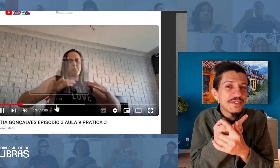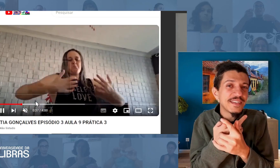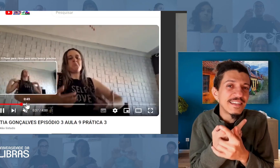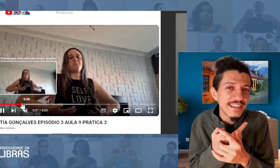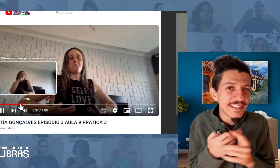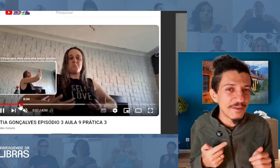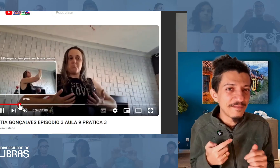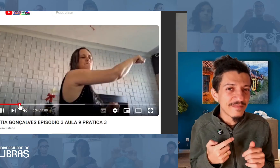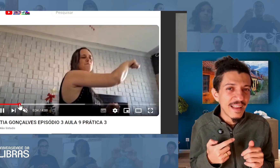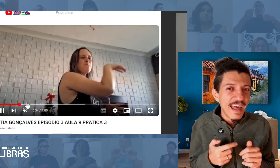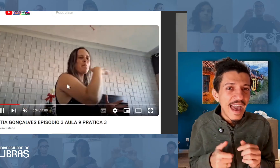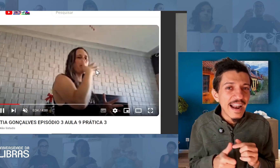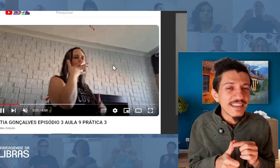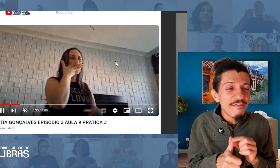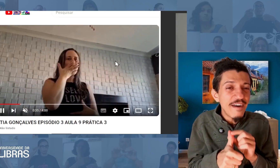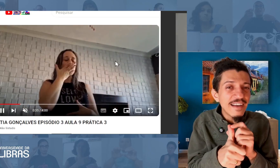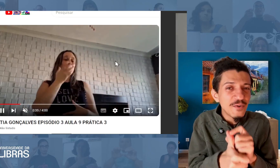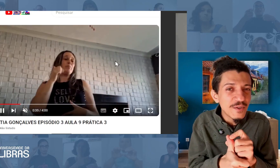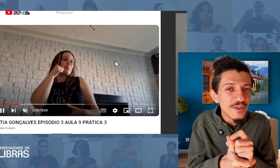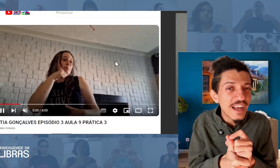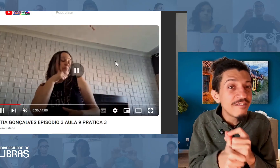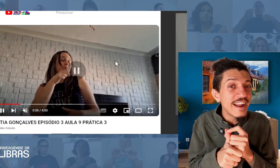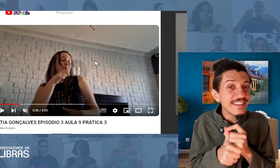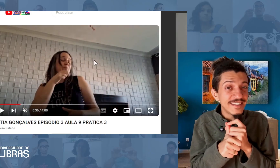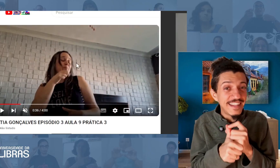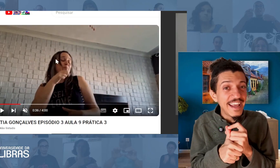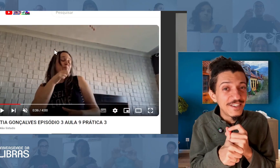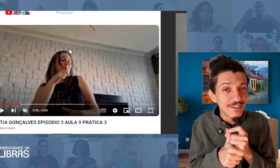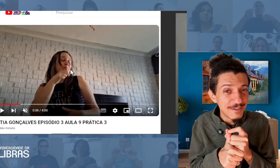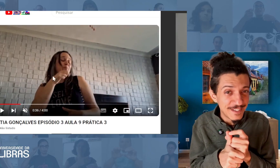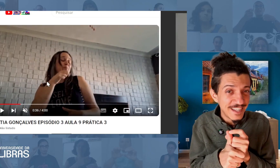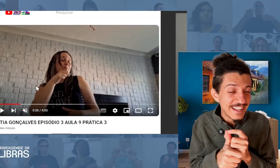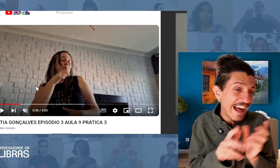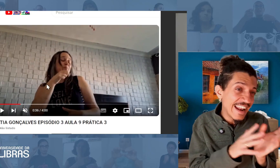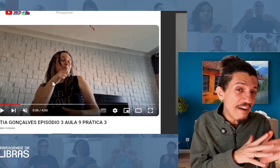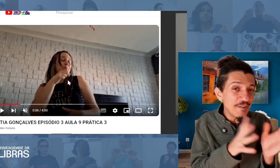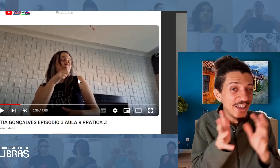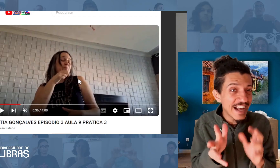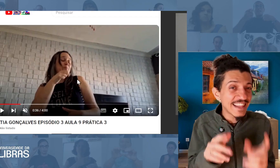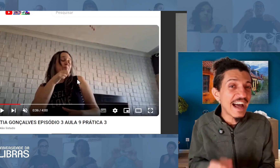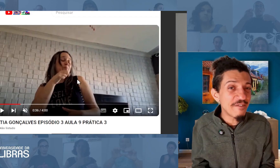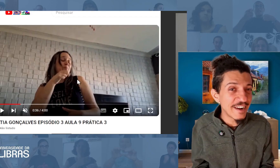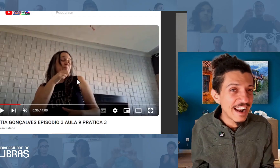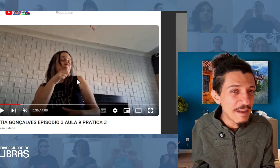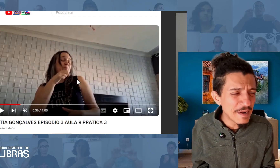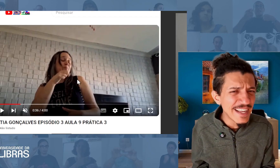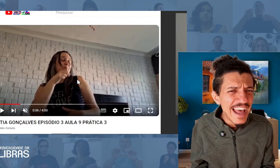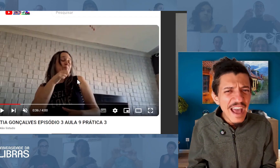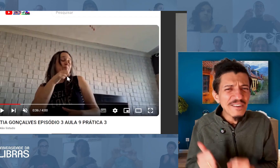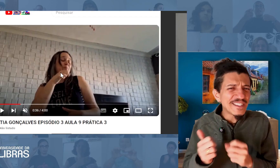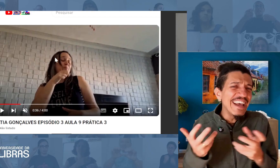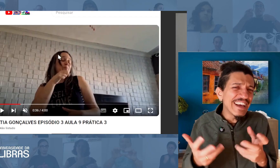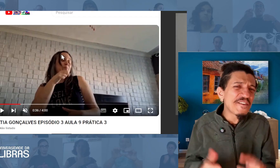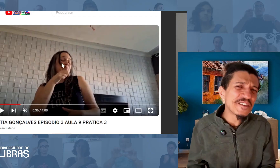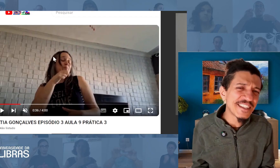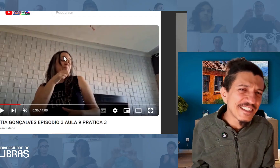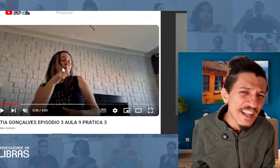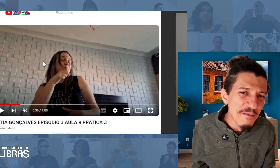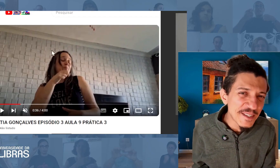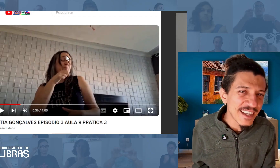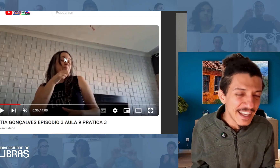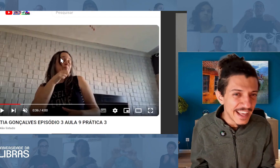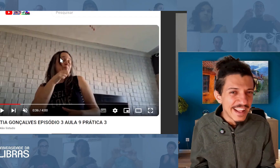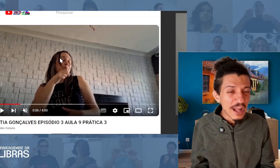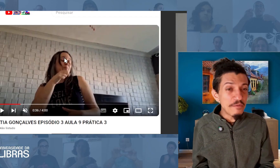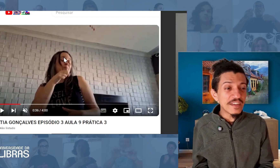espaço de sinalização. Ela já faz o uso dos referentes deíticos da anáfora e decatáfora na Libras. Eu sei que alguns desses